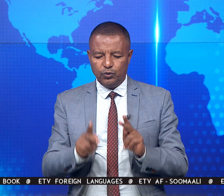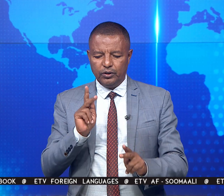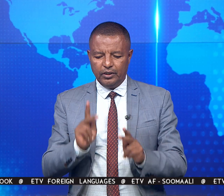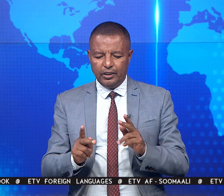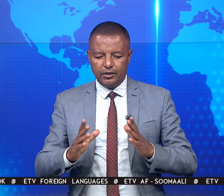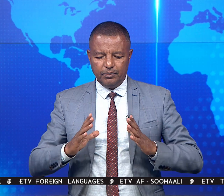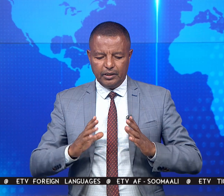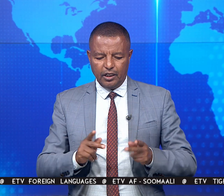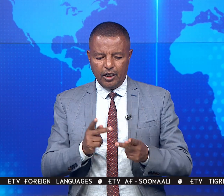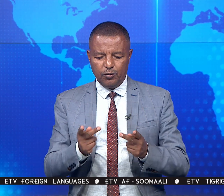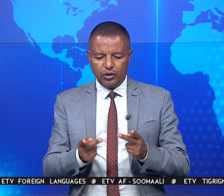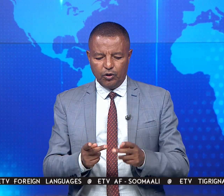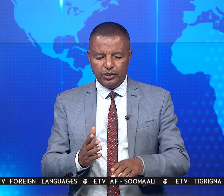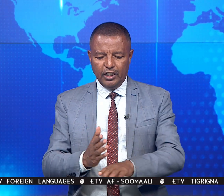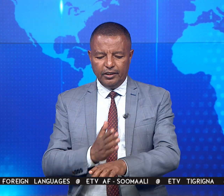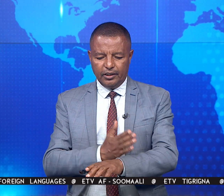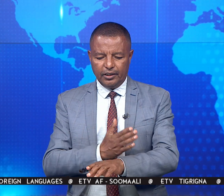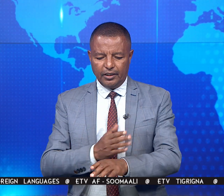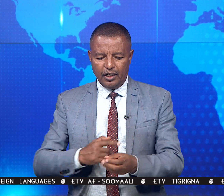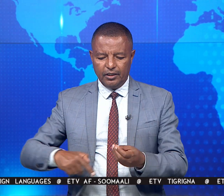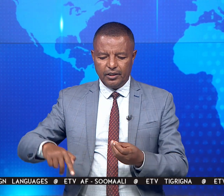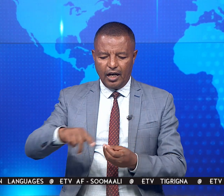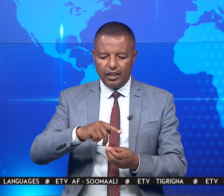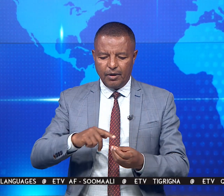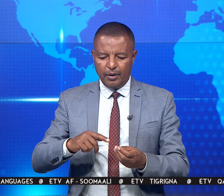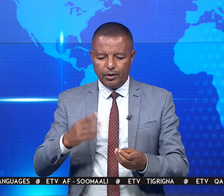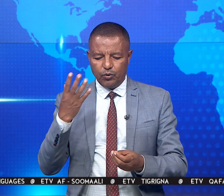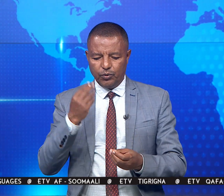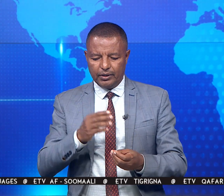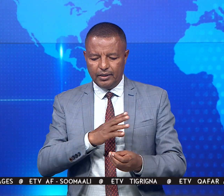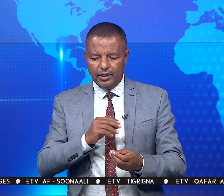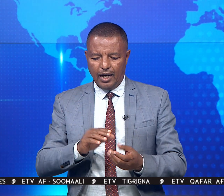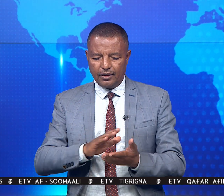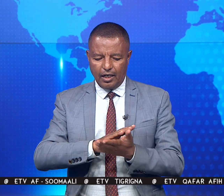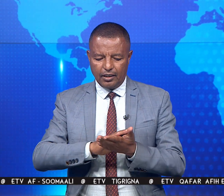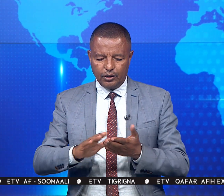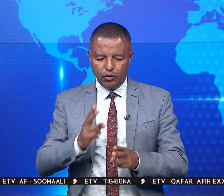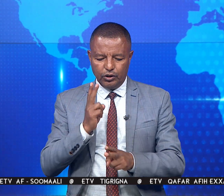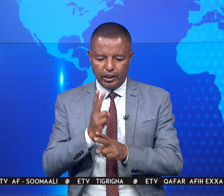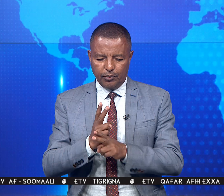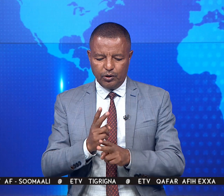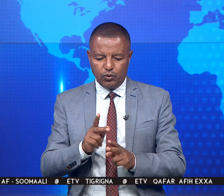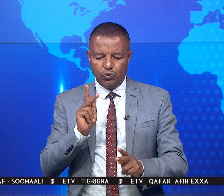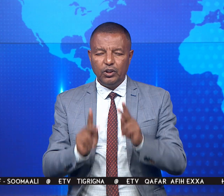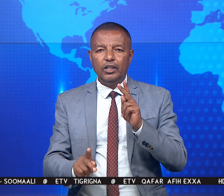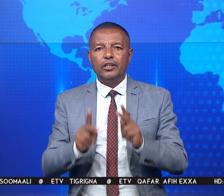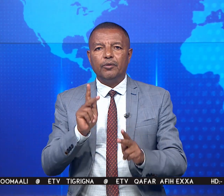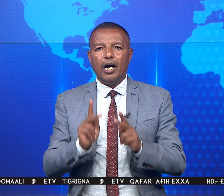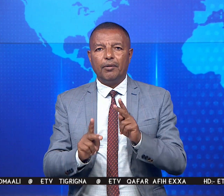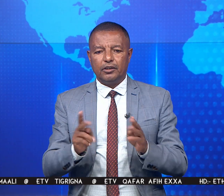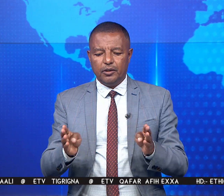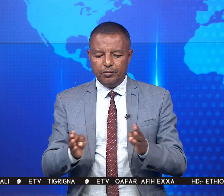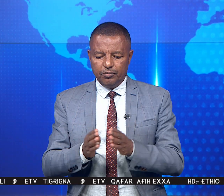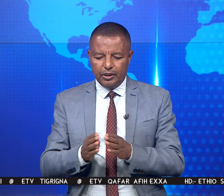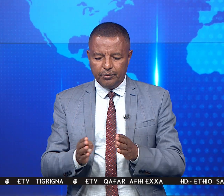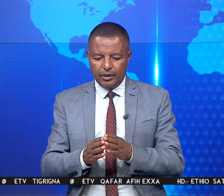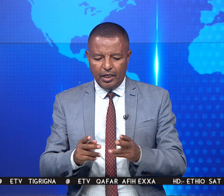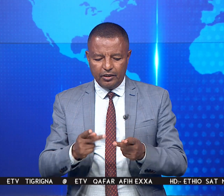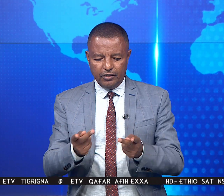ምቹ የህዝብ መዝናኛ ቦታዎች፣ የተሻሻለ የአካባቢ ውበትን እና ጥራታቸውን የጠበቁ